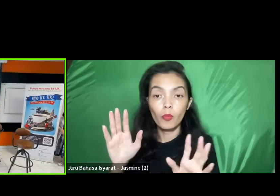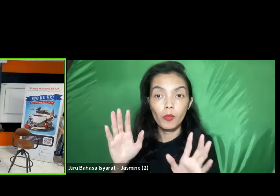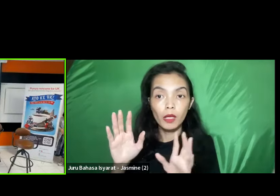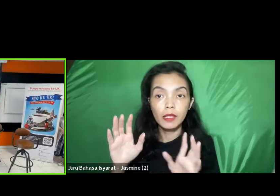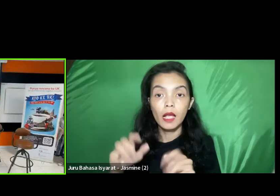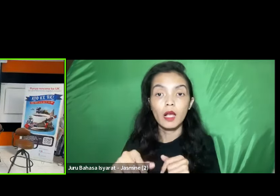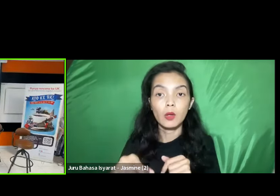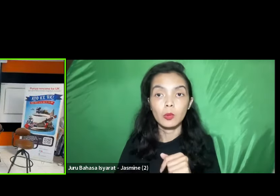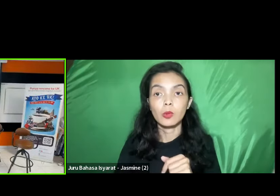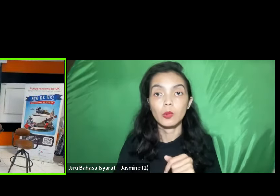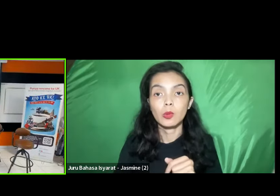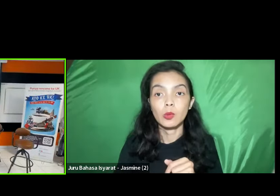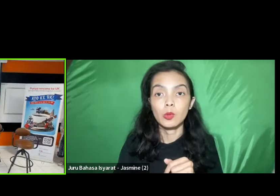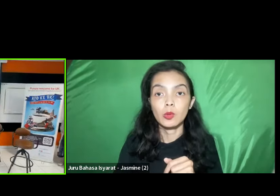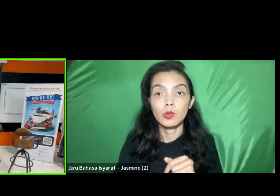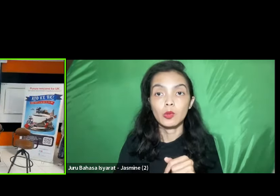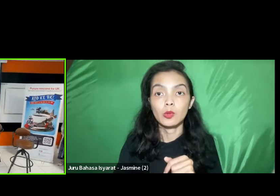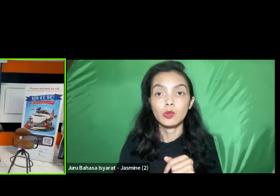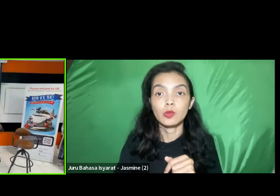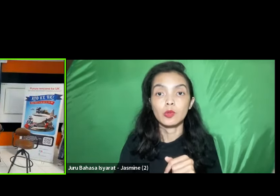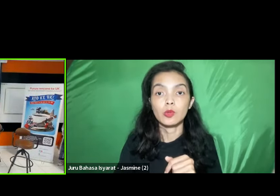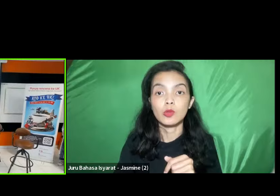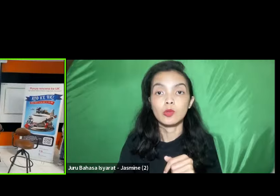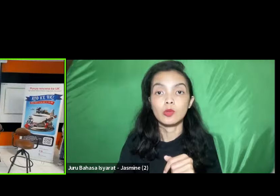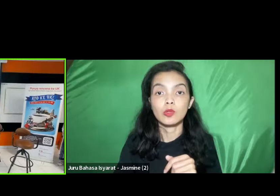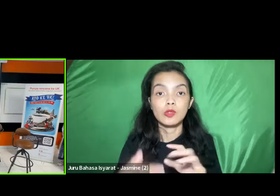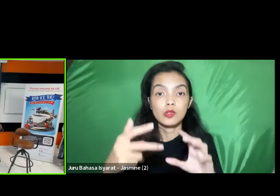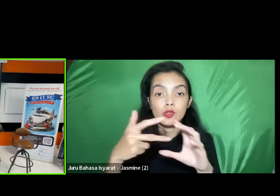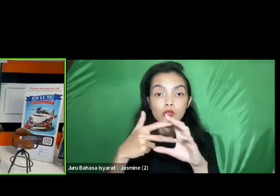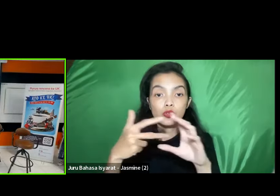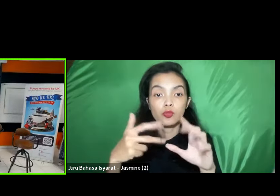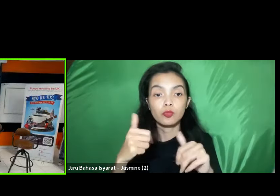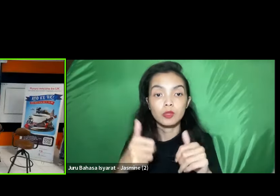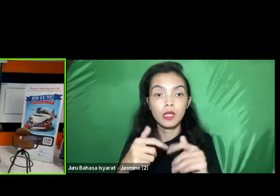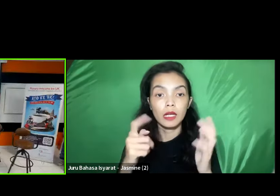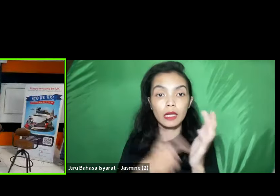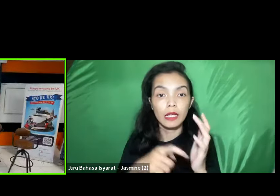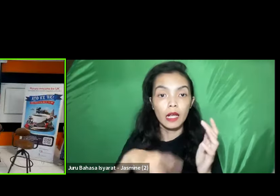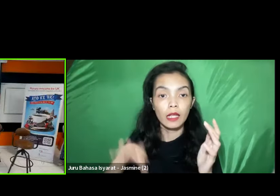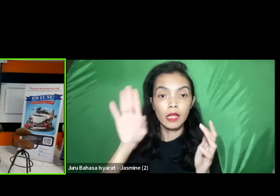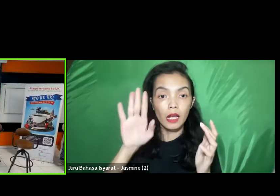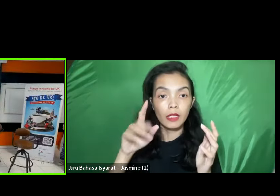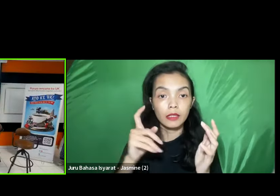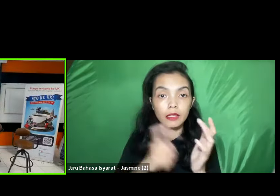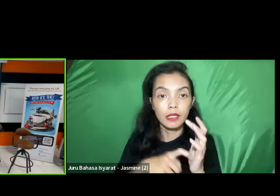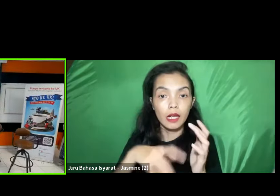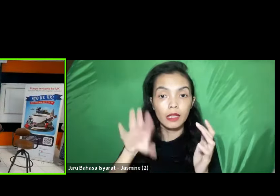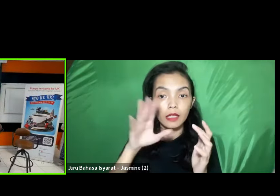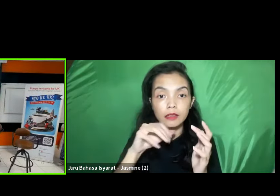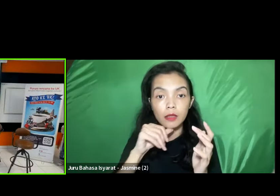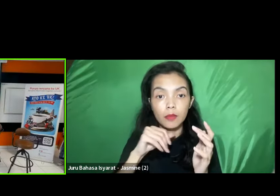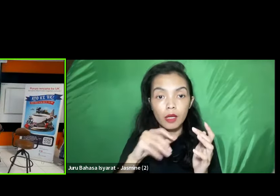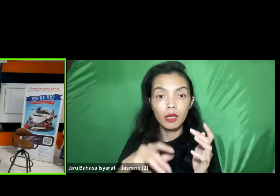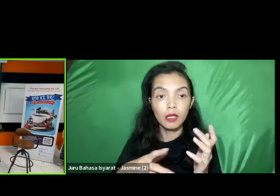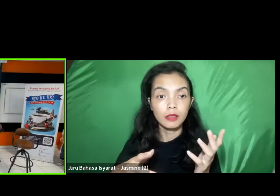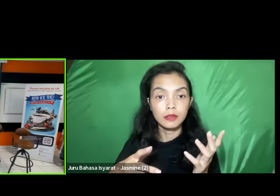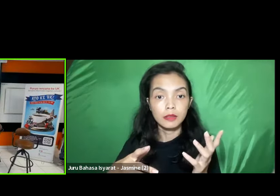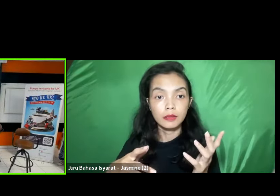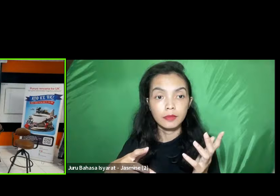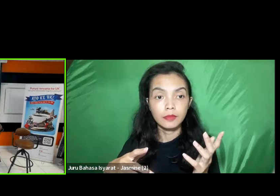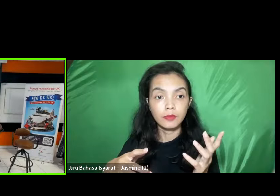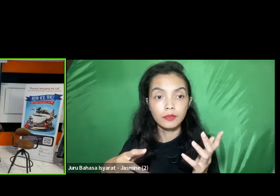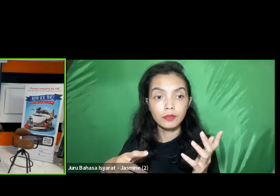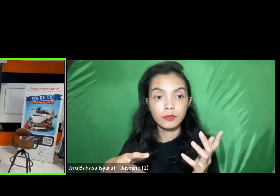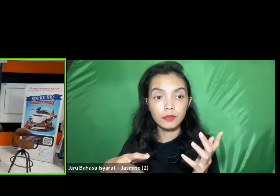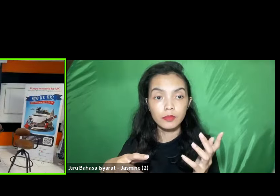ada beberapa yang di zoom mungkin bisa hands up atau saya saya gitu